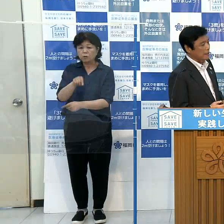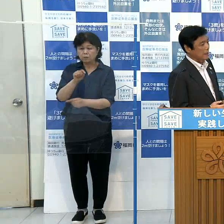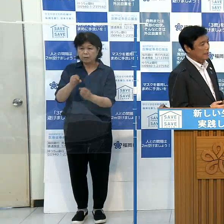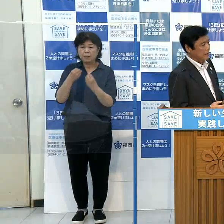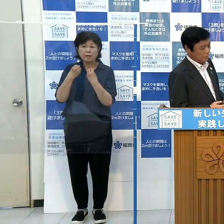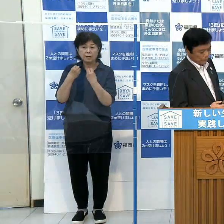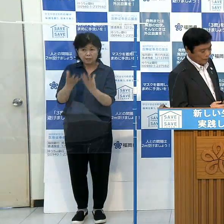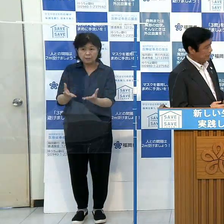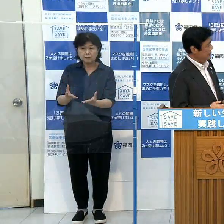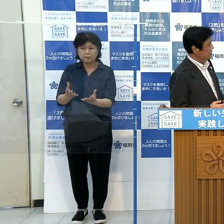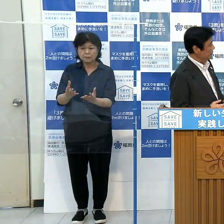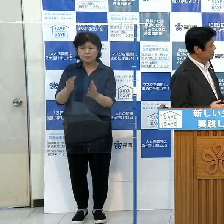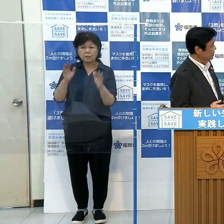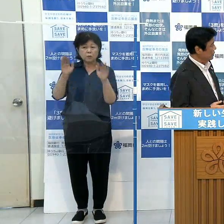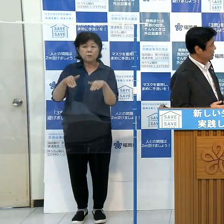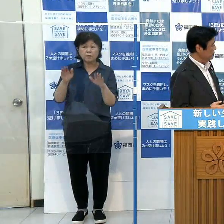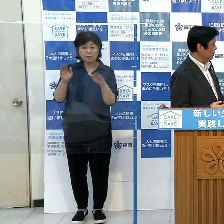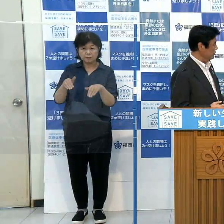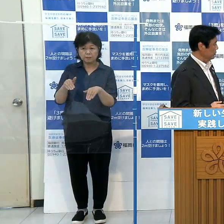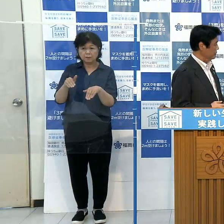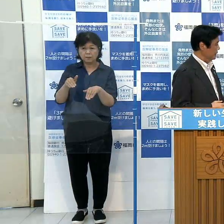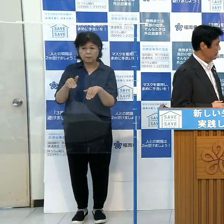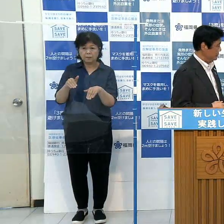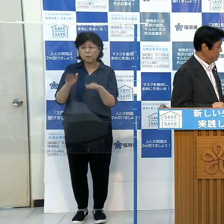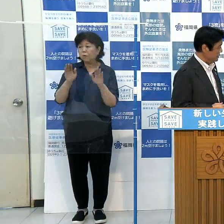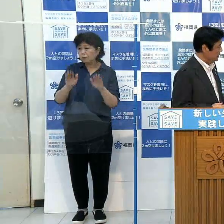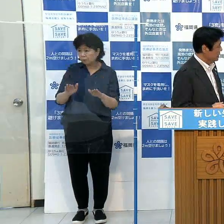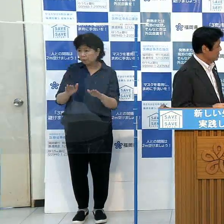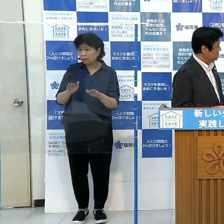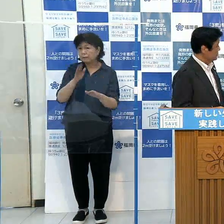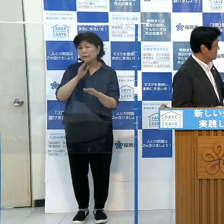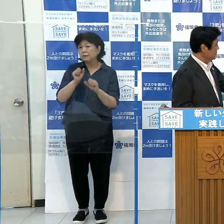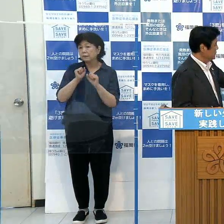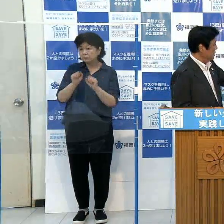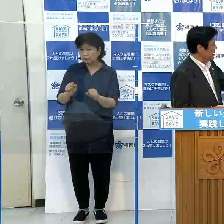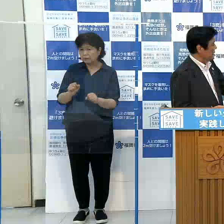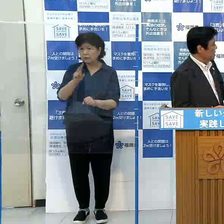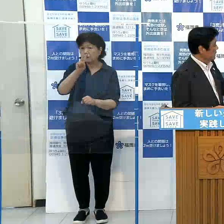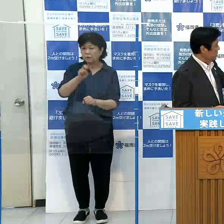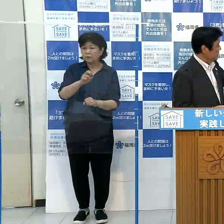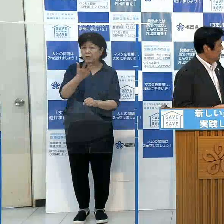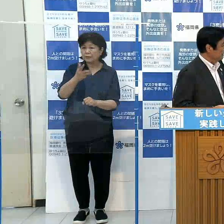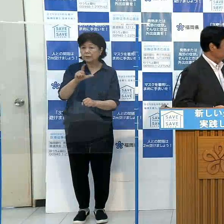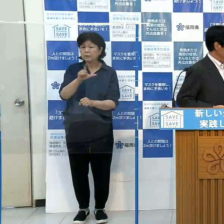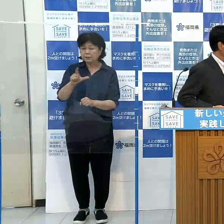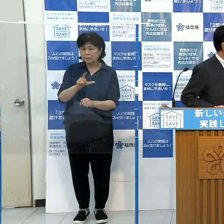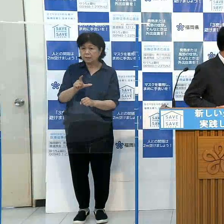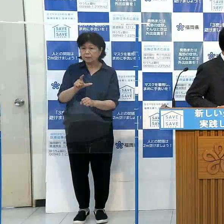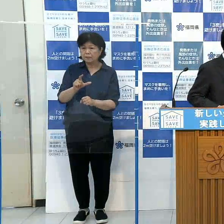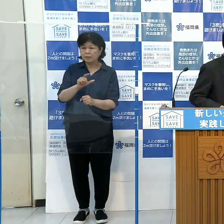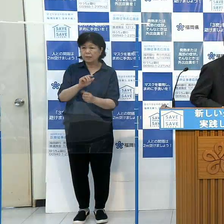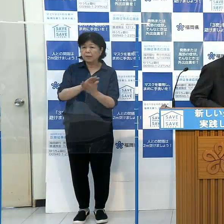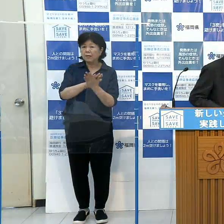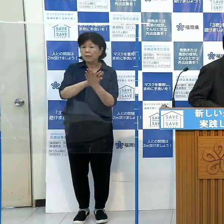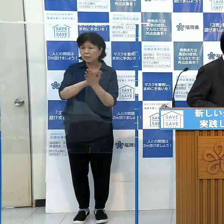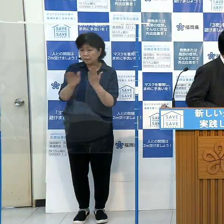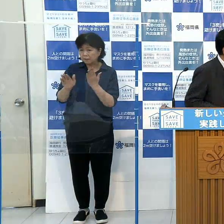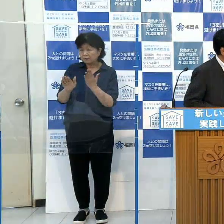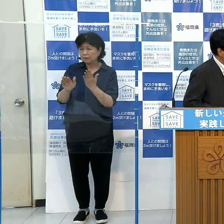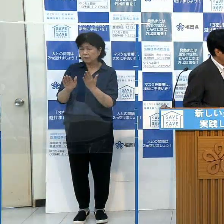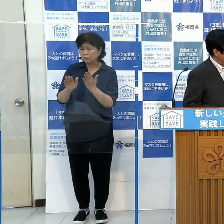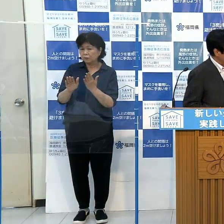新たな呼びかけというのを始めているところでございます。28日から県警と県が一緒にな